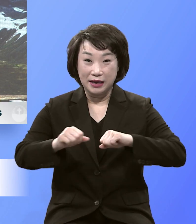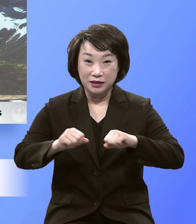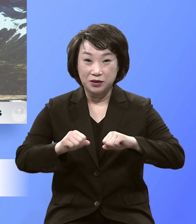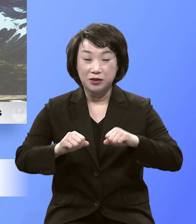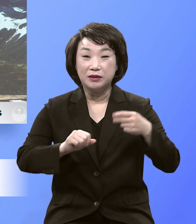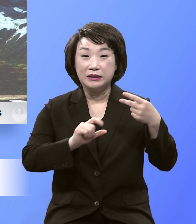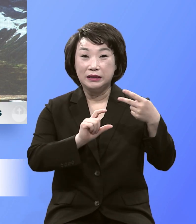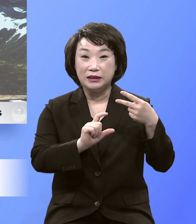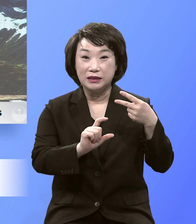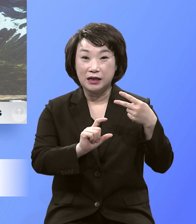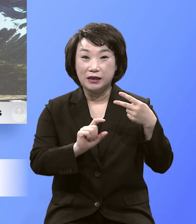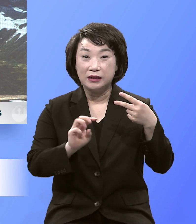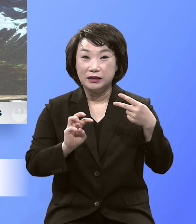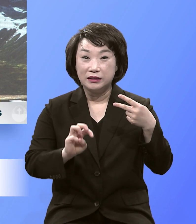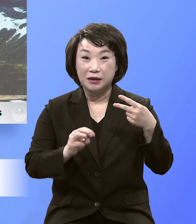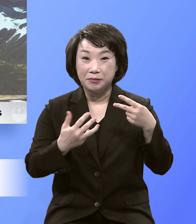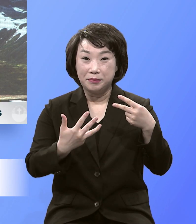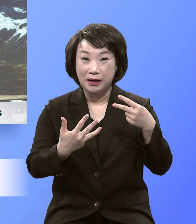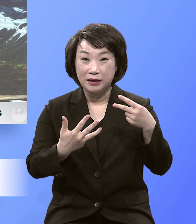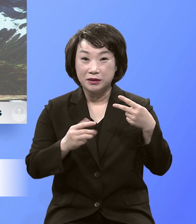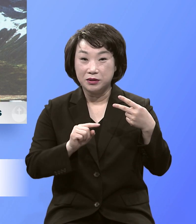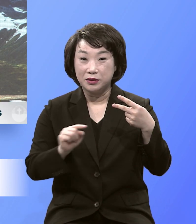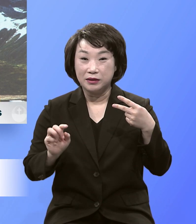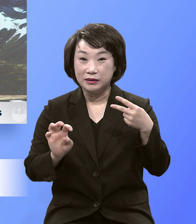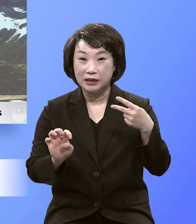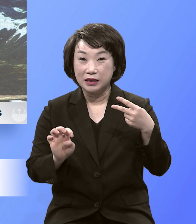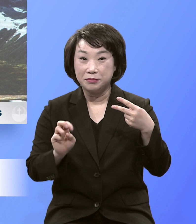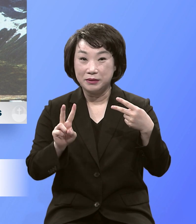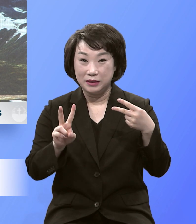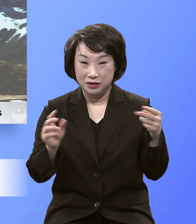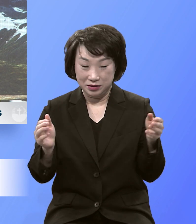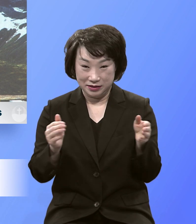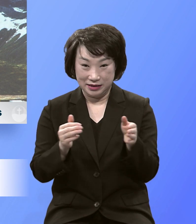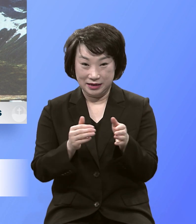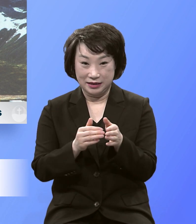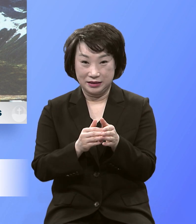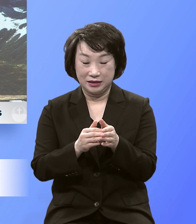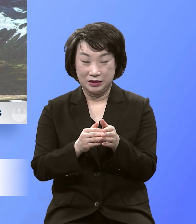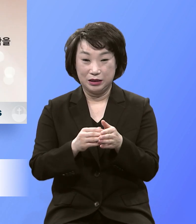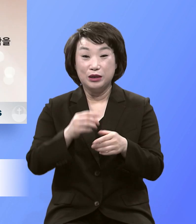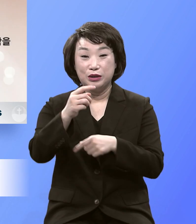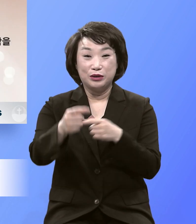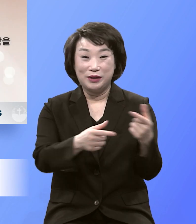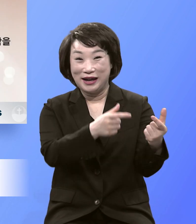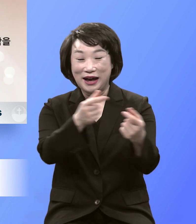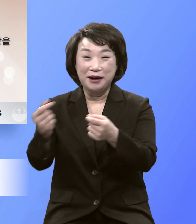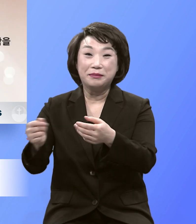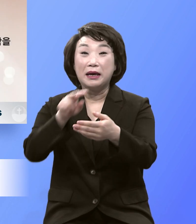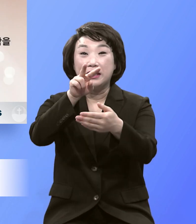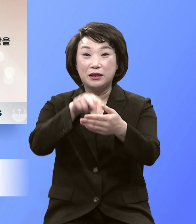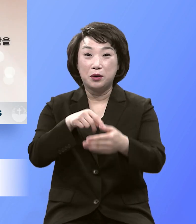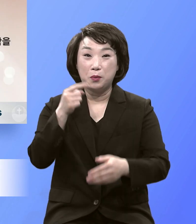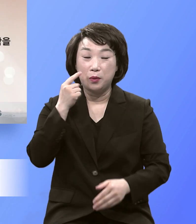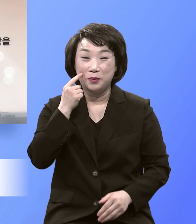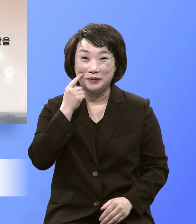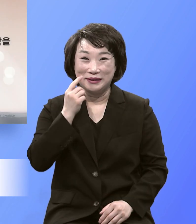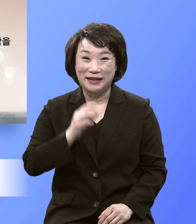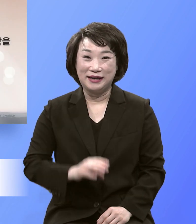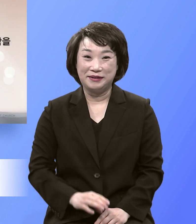사도행전 2장 38절에서 42절까지를 큰